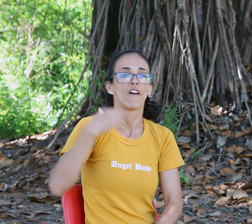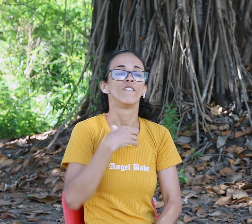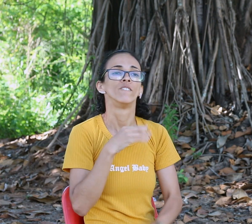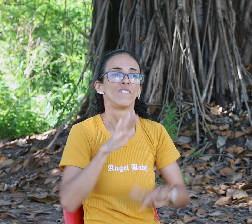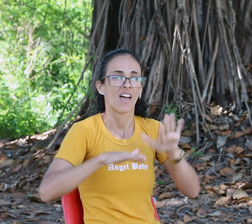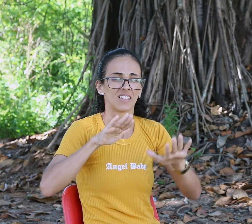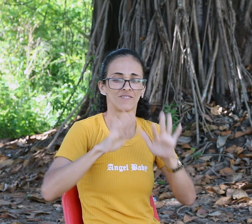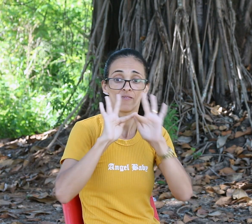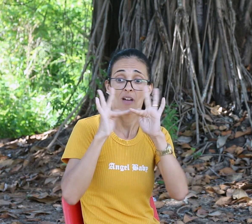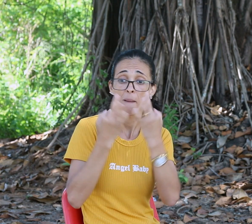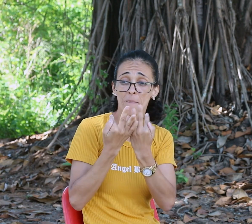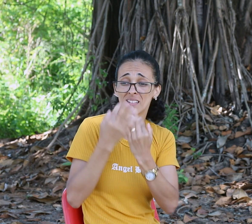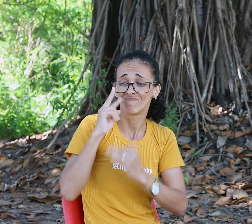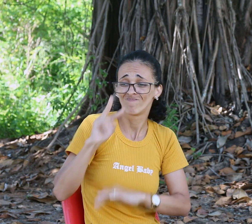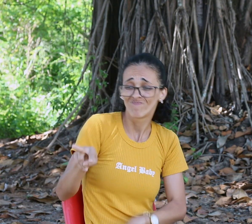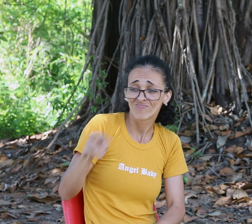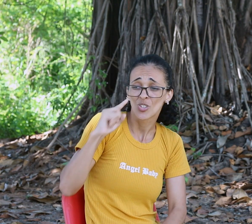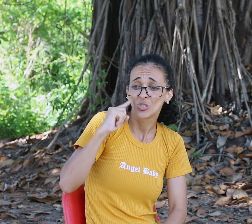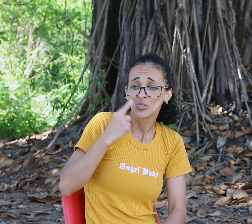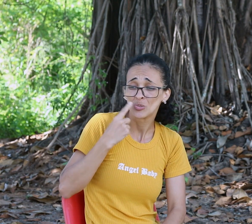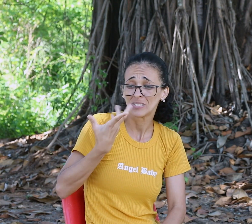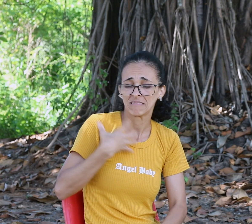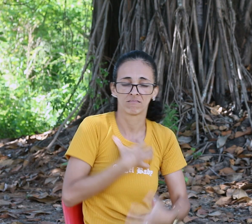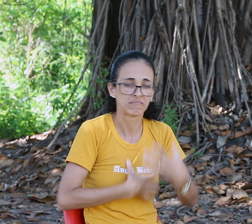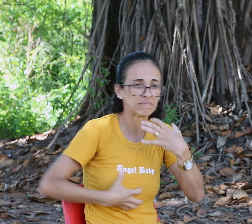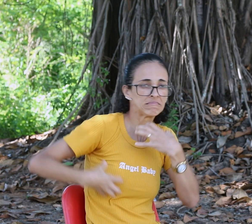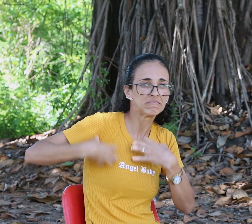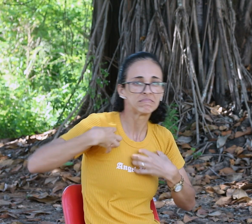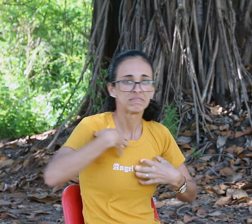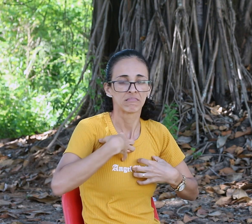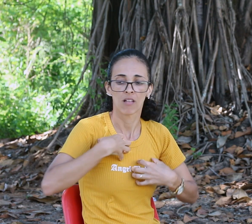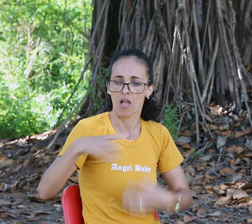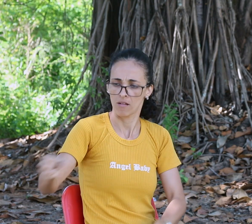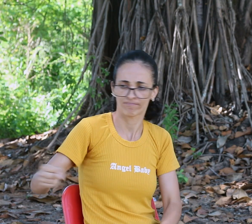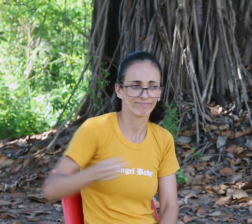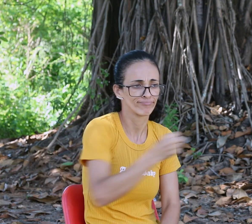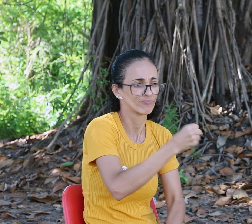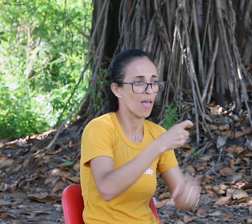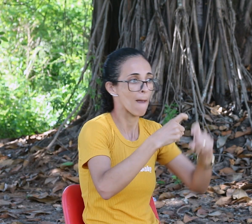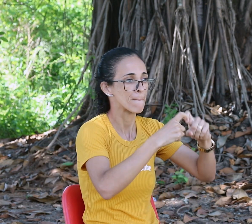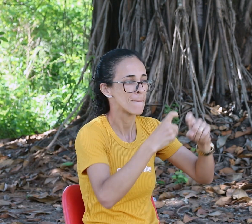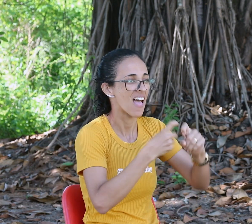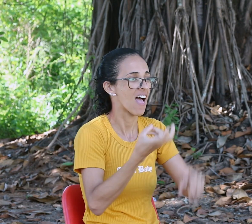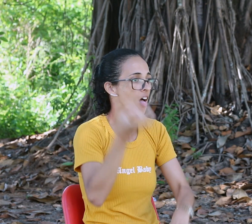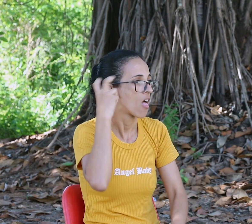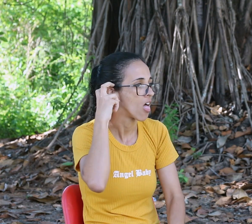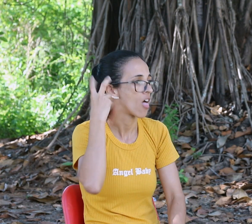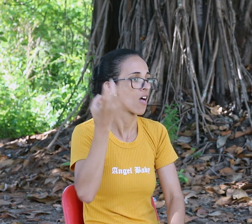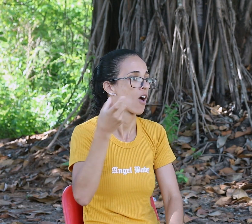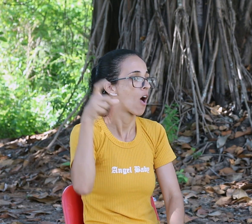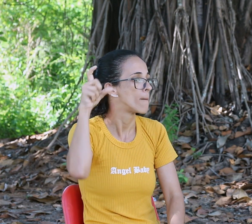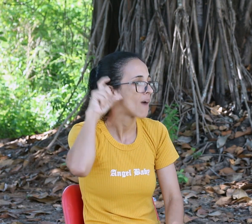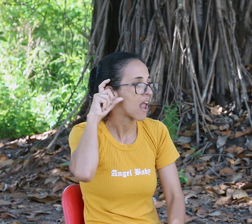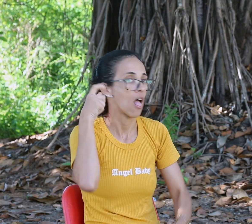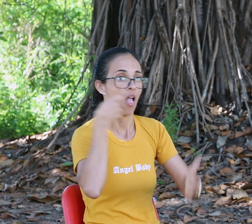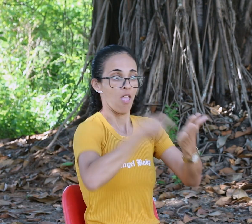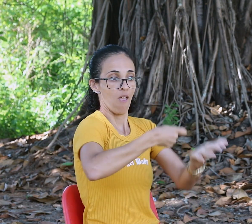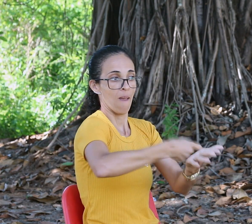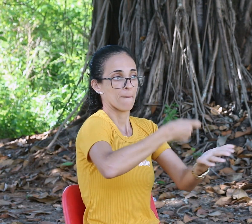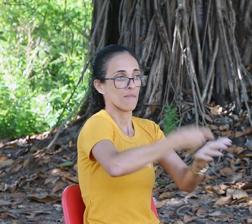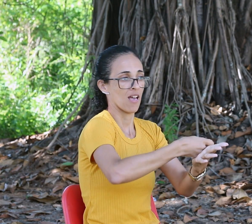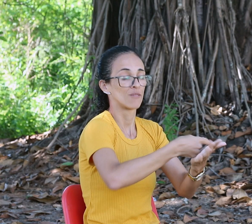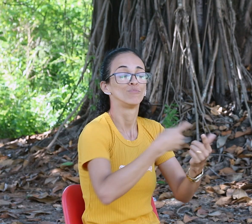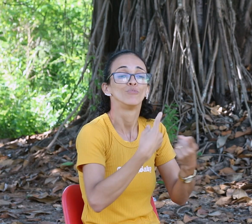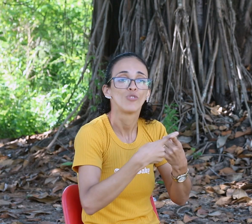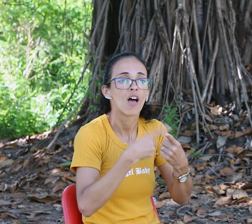empresas. Antigamente as famílias, por exemplo, ela via o surdo e ficava angustiado, como que meu filho vai ser? E essa questão do